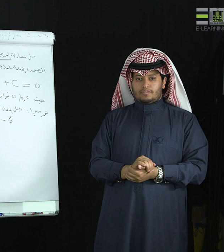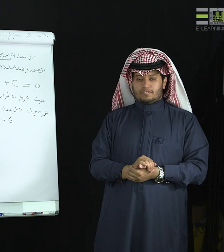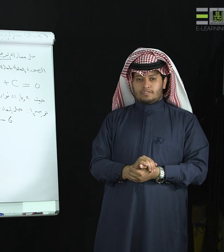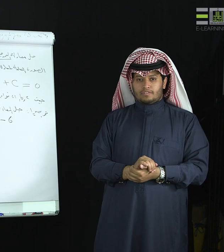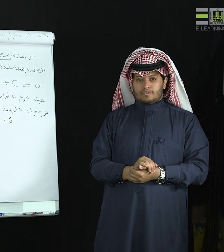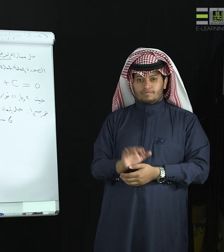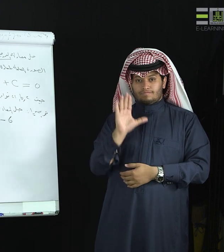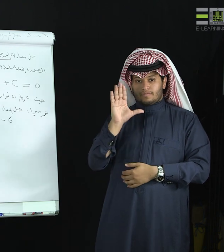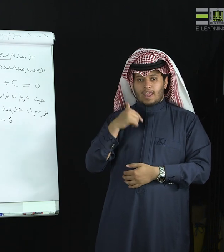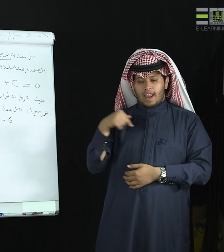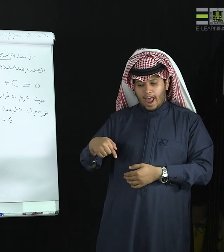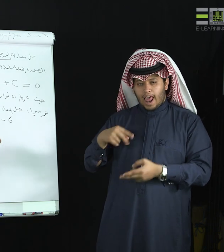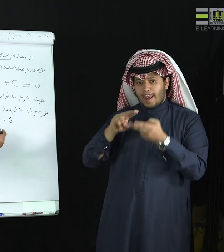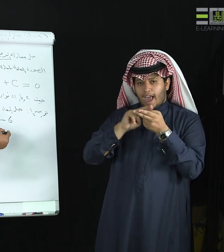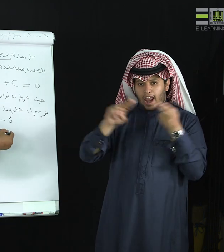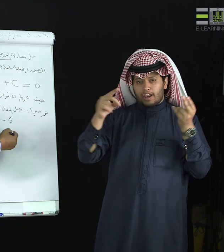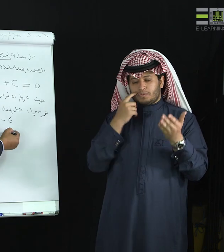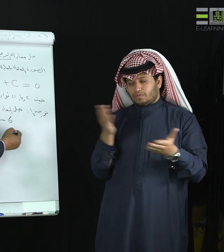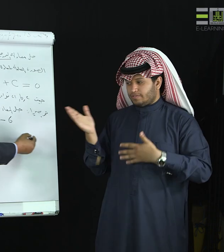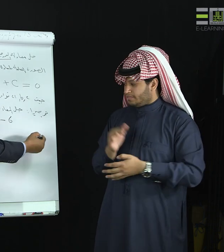خطوات الحل: